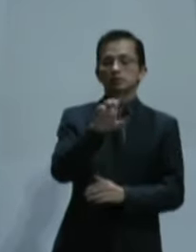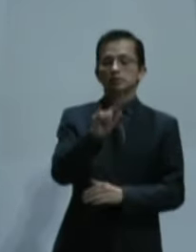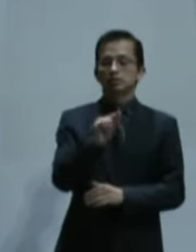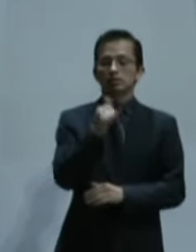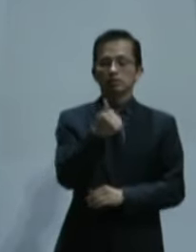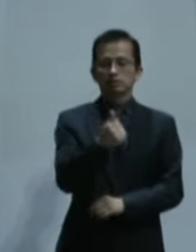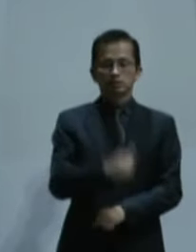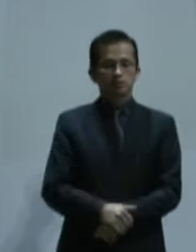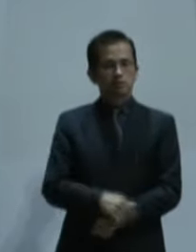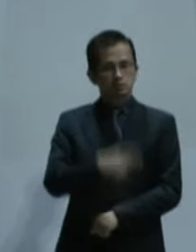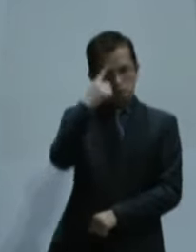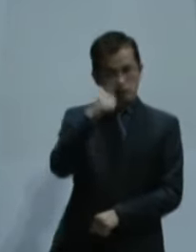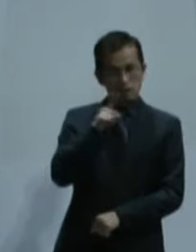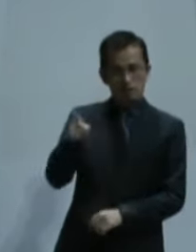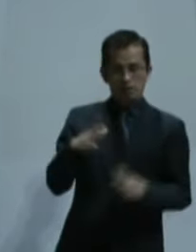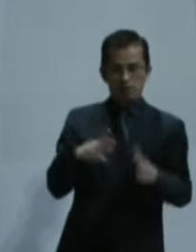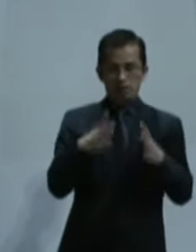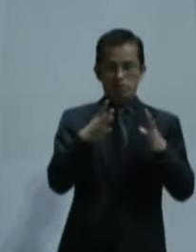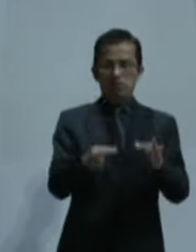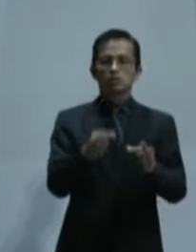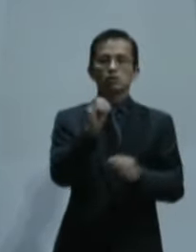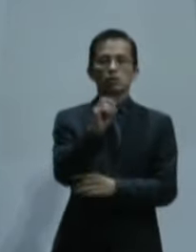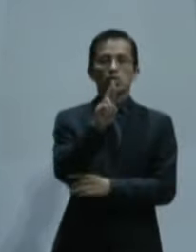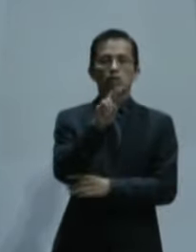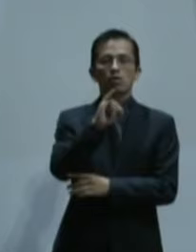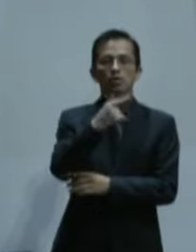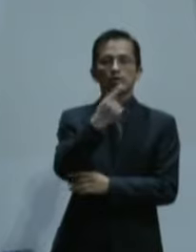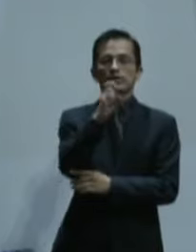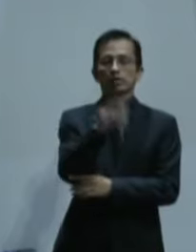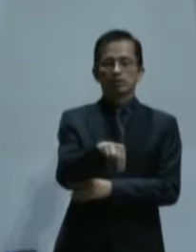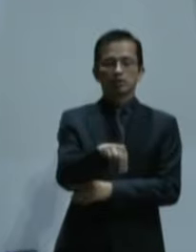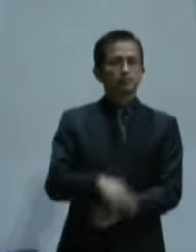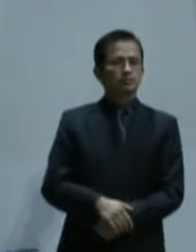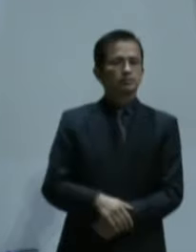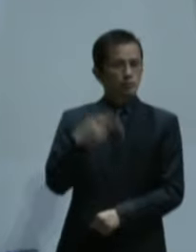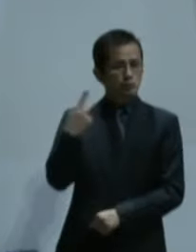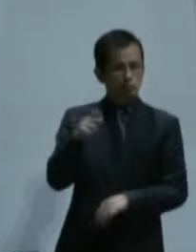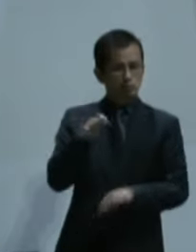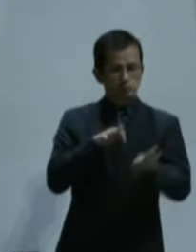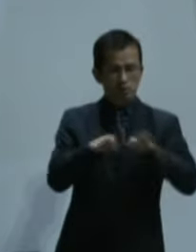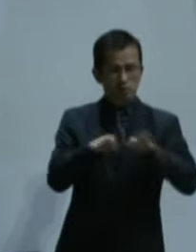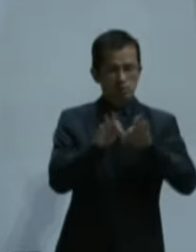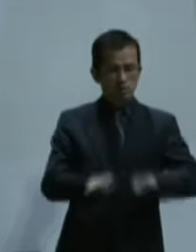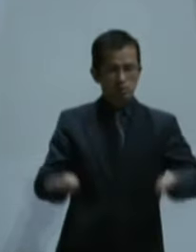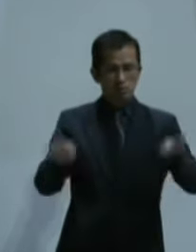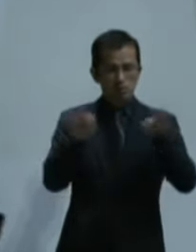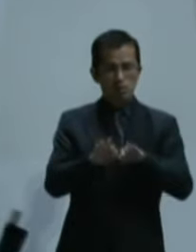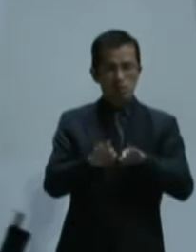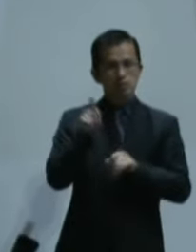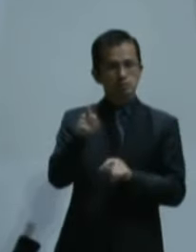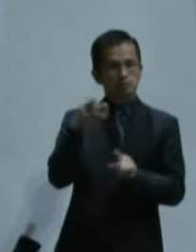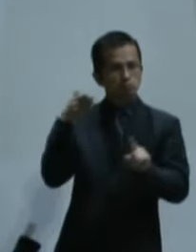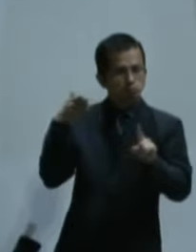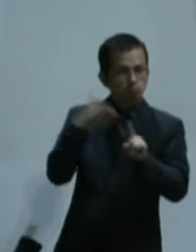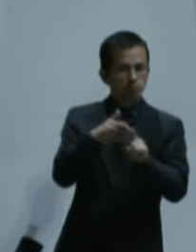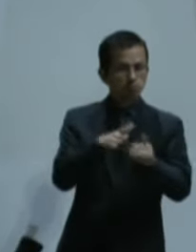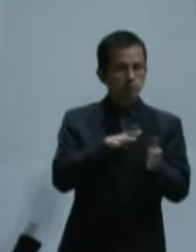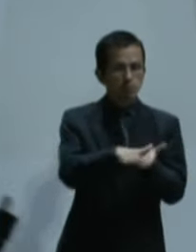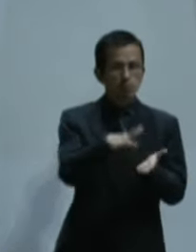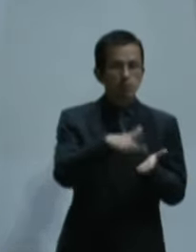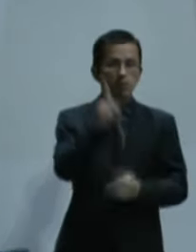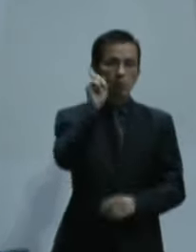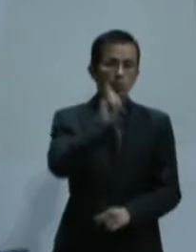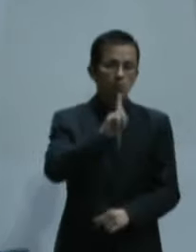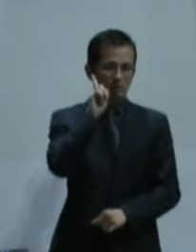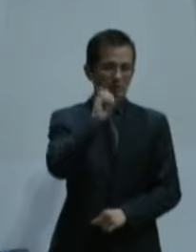3576 a la fundación origen por la importante labor que realizan en pro de las mujeres